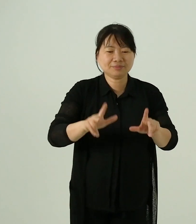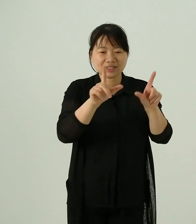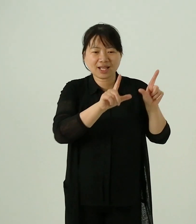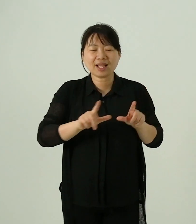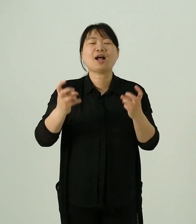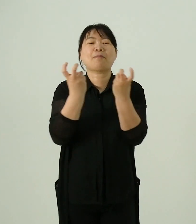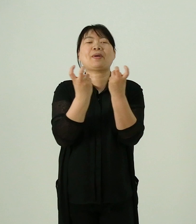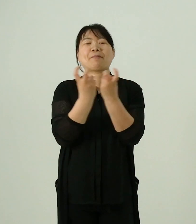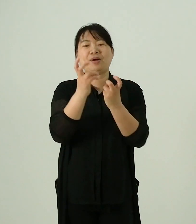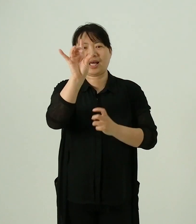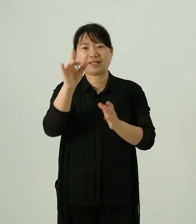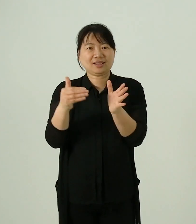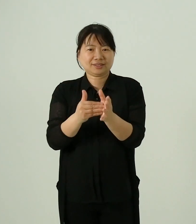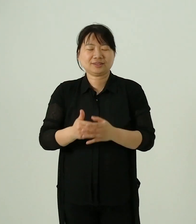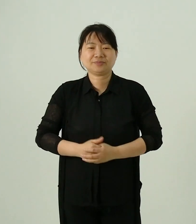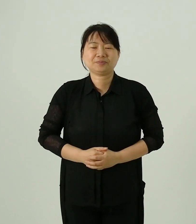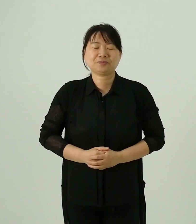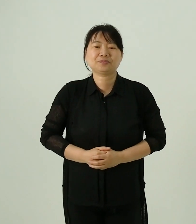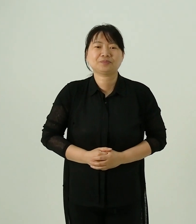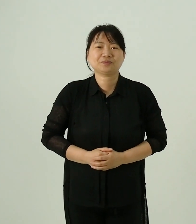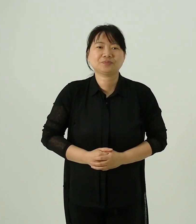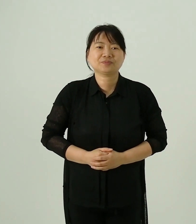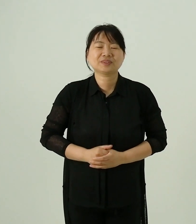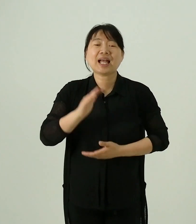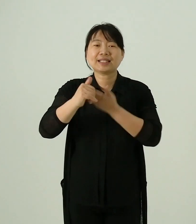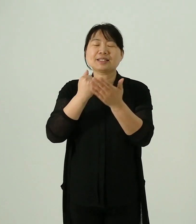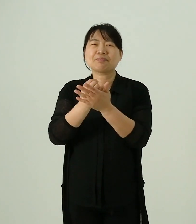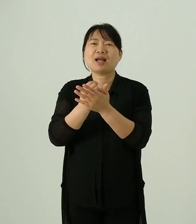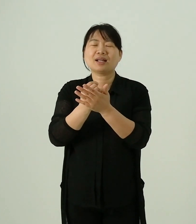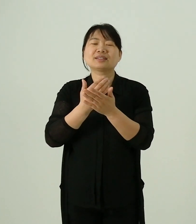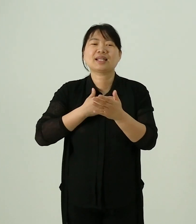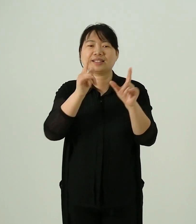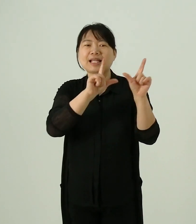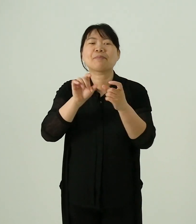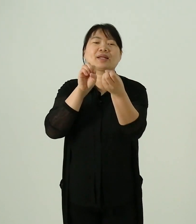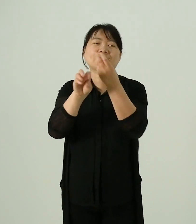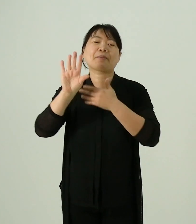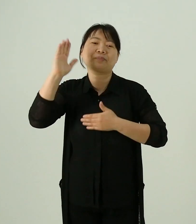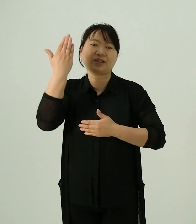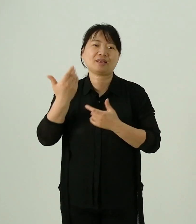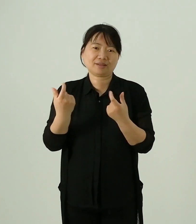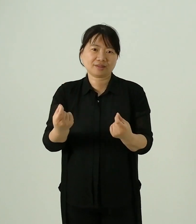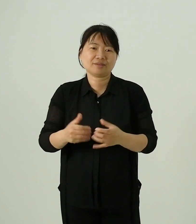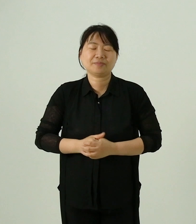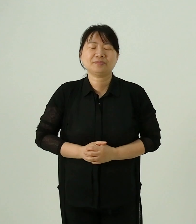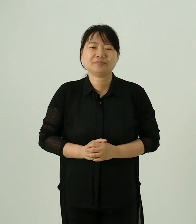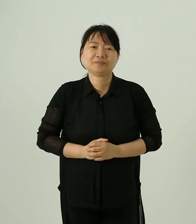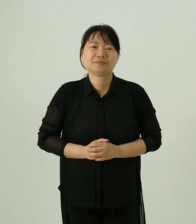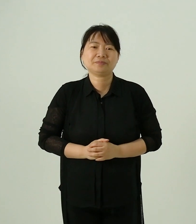현실이었어요. 하나님이 현실이었어요. 믿습니까? 그